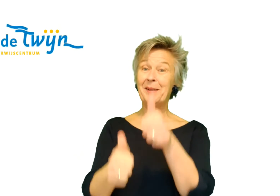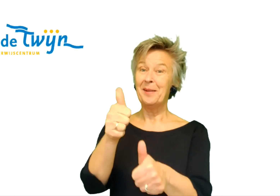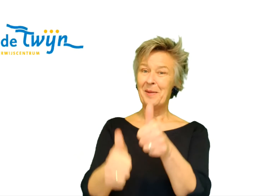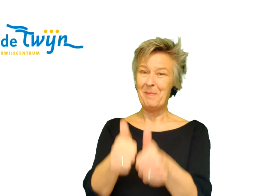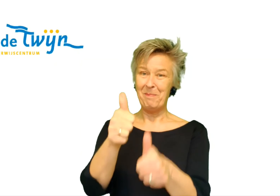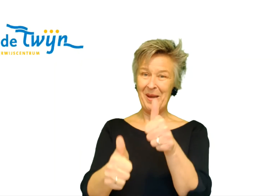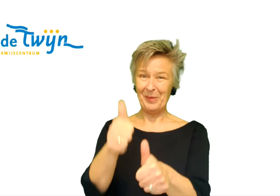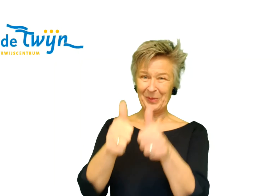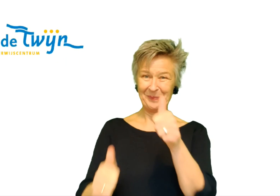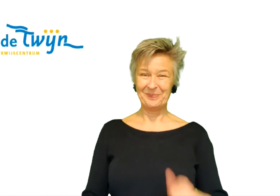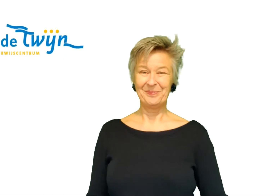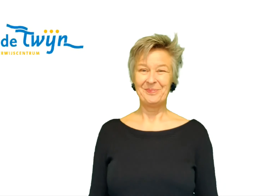chocolademelk.